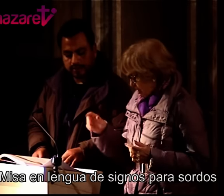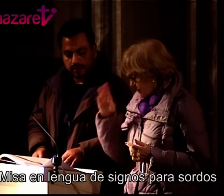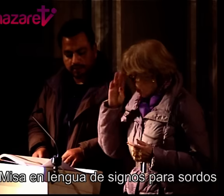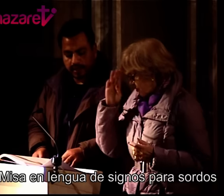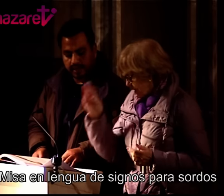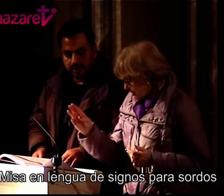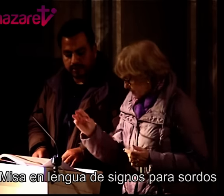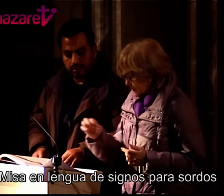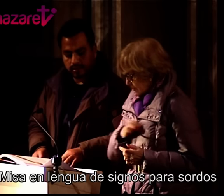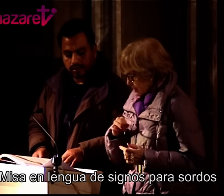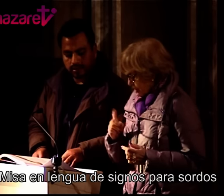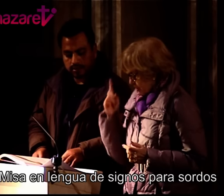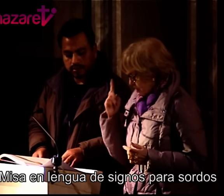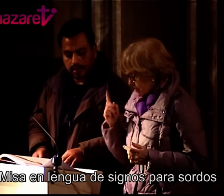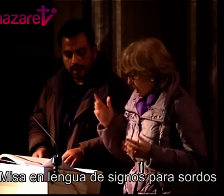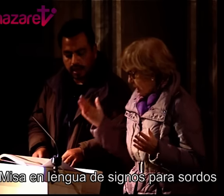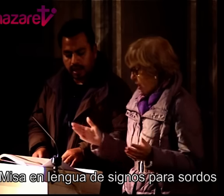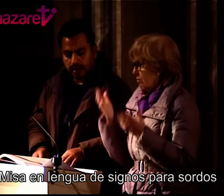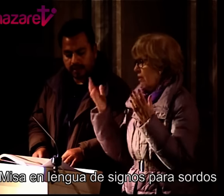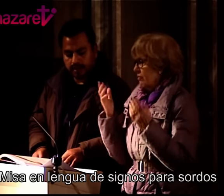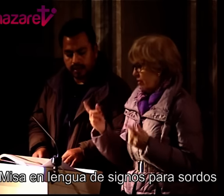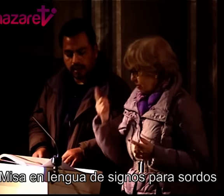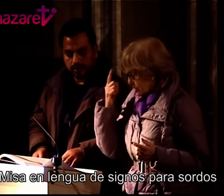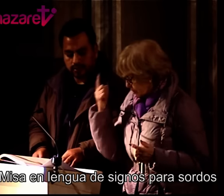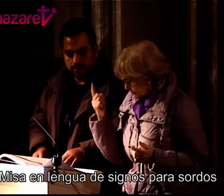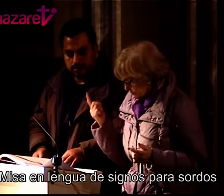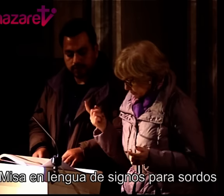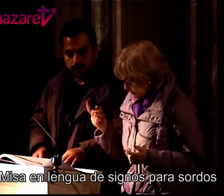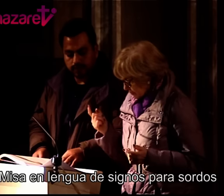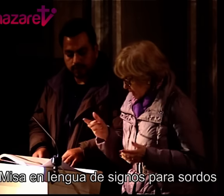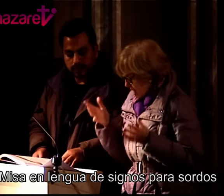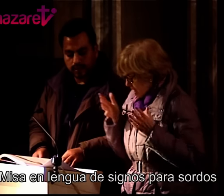Personas fieles al Señor Dios, alabad a Dios.